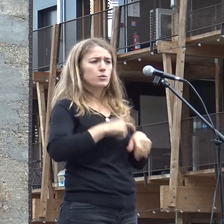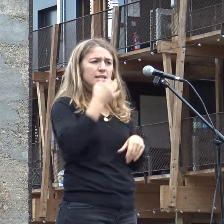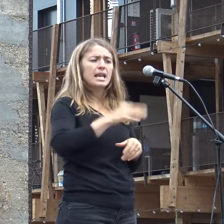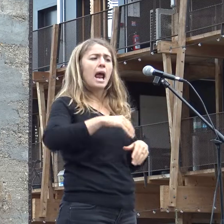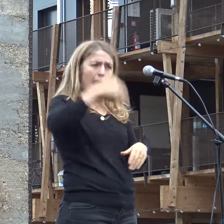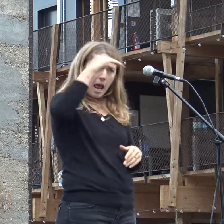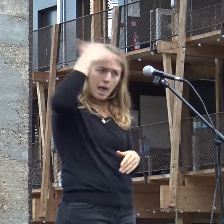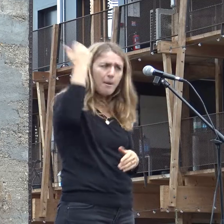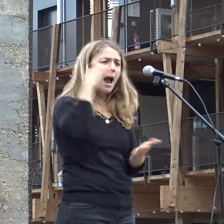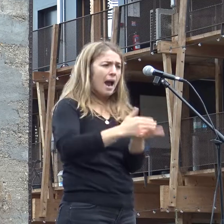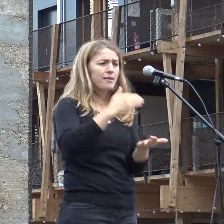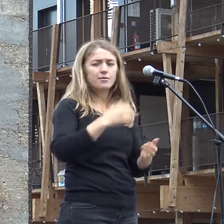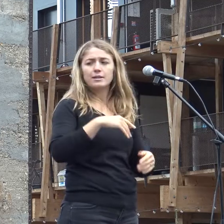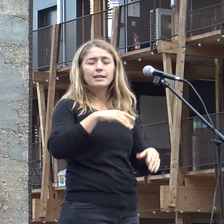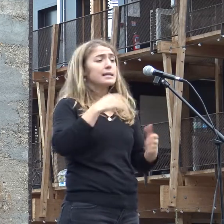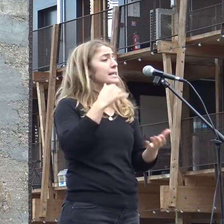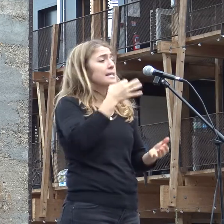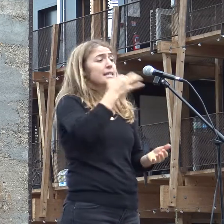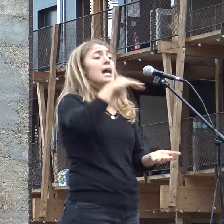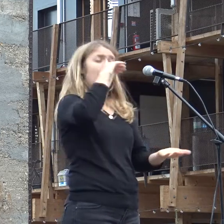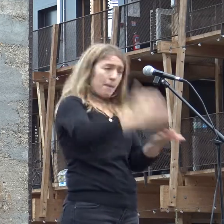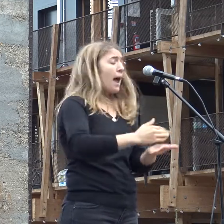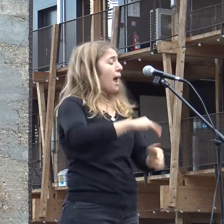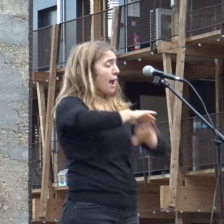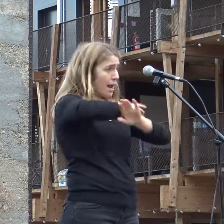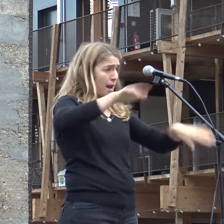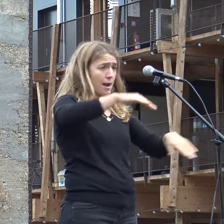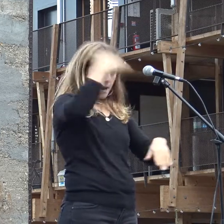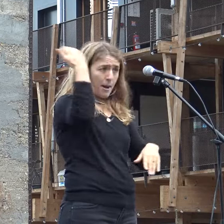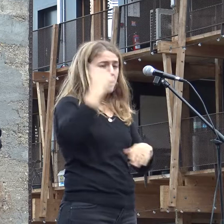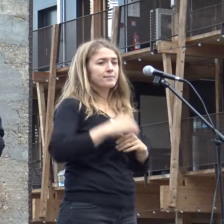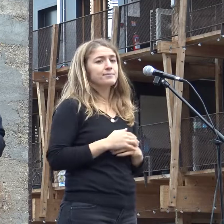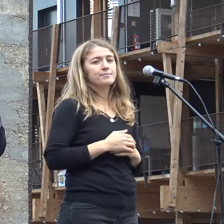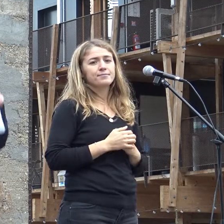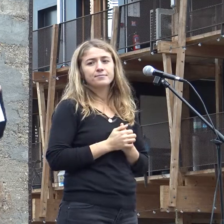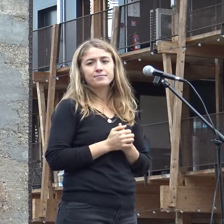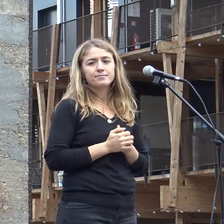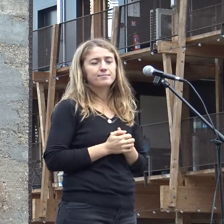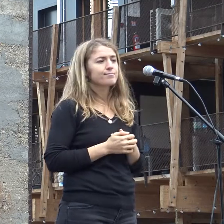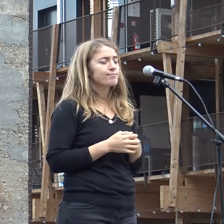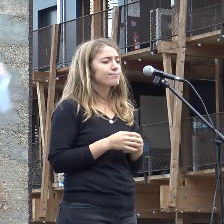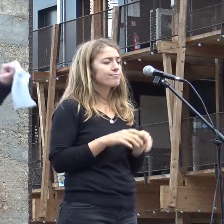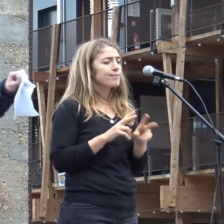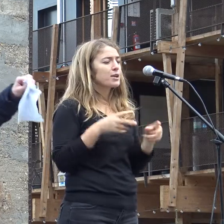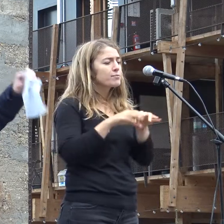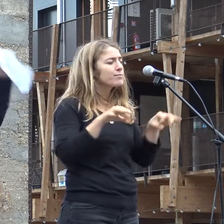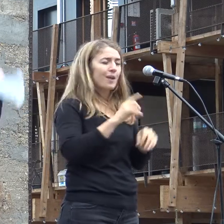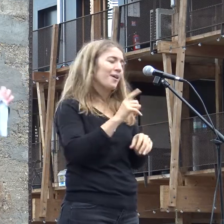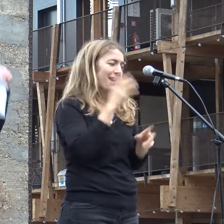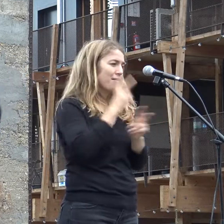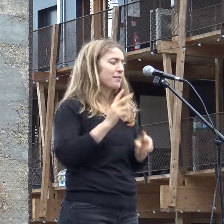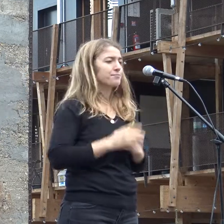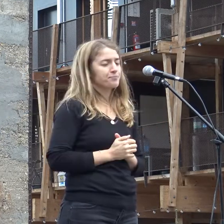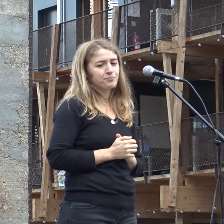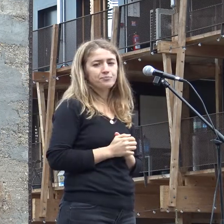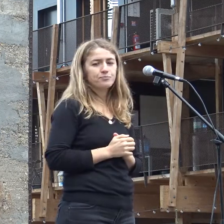suffit. Ça suffit. Je vous remercie. Ça suffit. Non, pas ça, ça suffit.